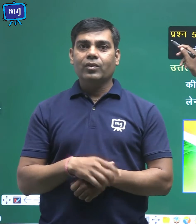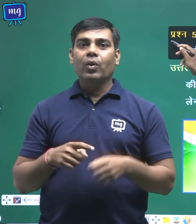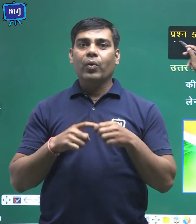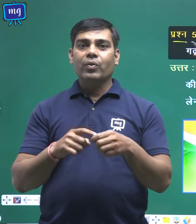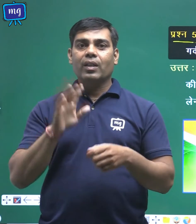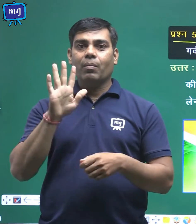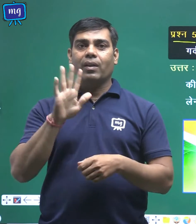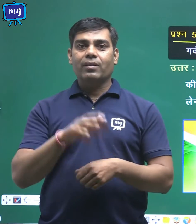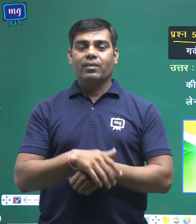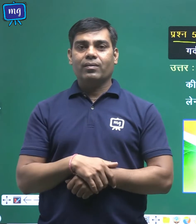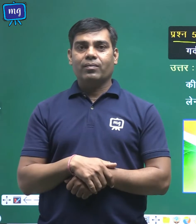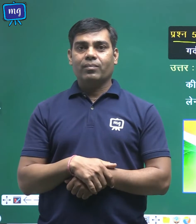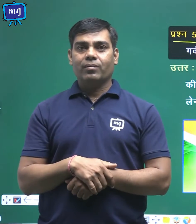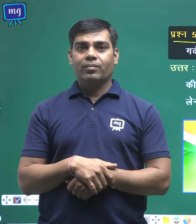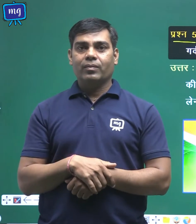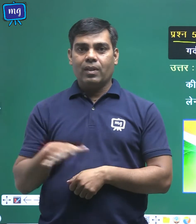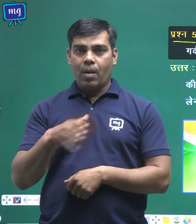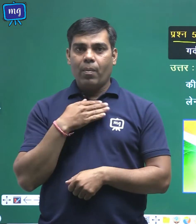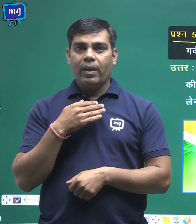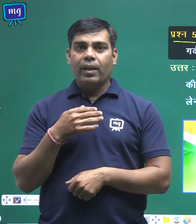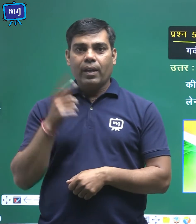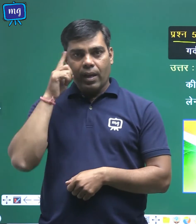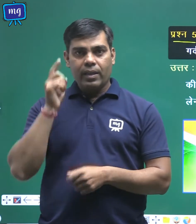5, हमारे लिए